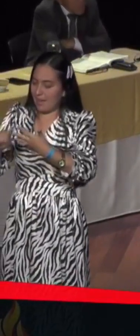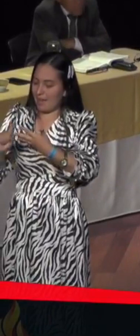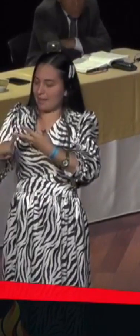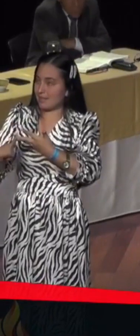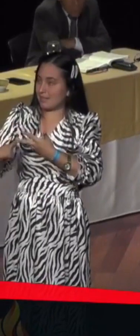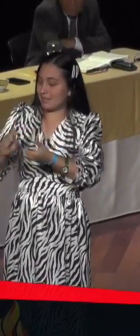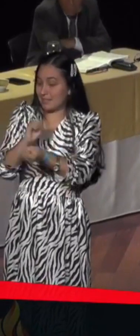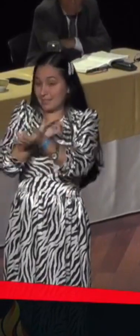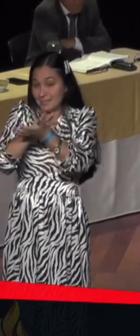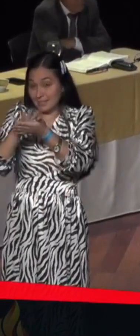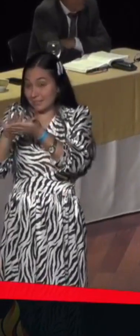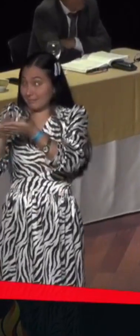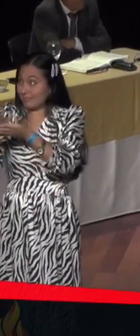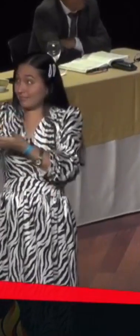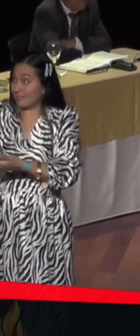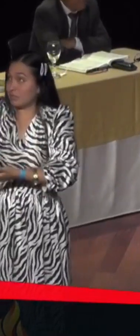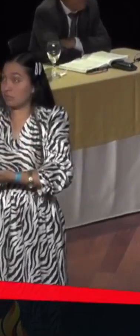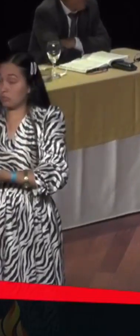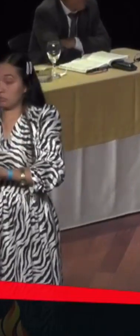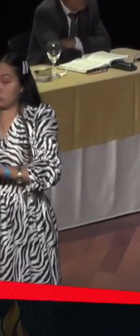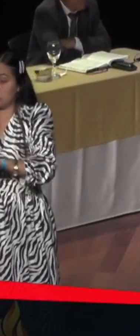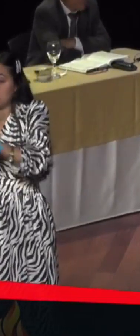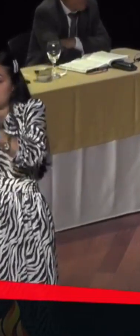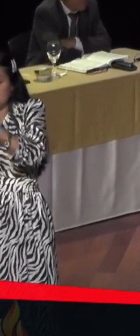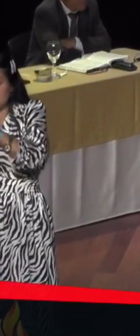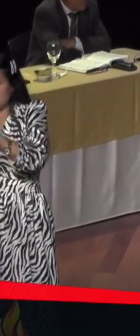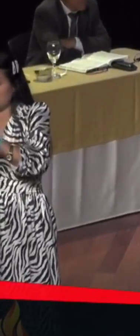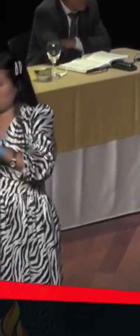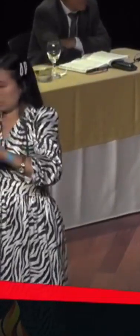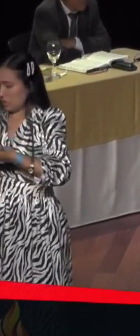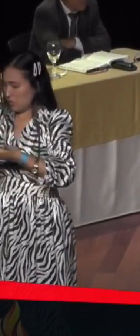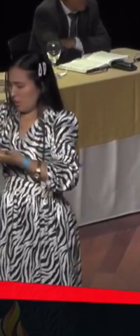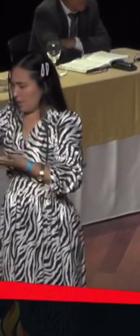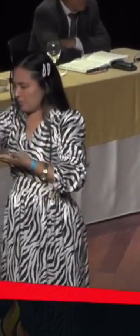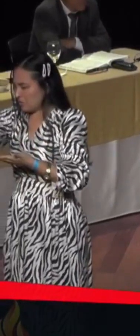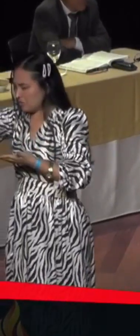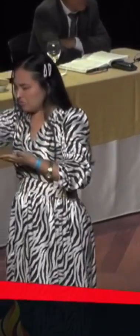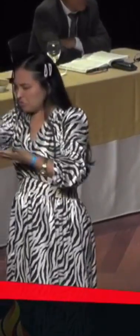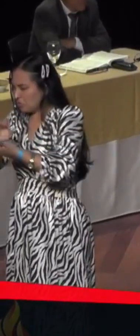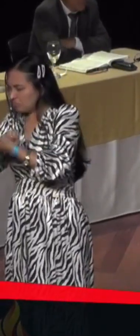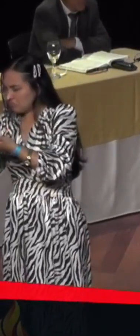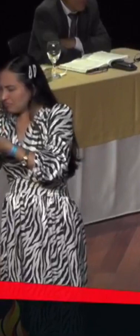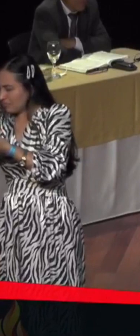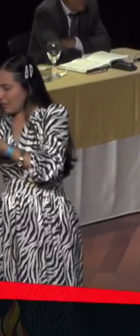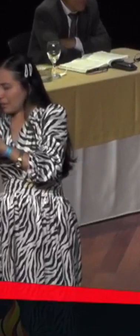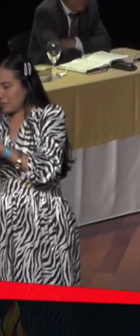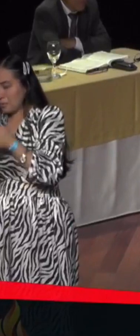santidad, nadie verá al Señor. Es algo que no podemos sacar de la ecuación.